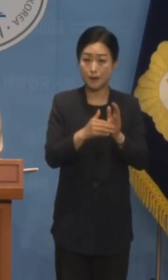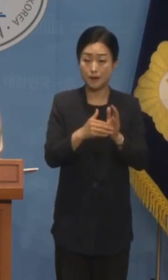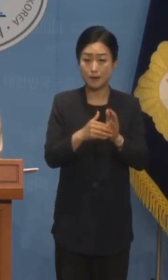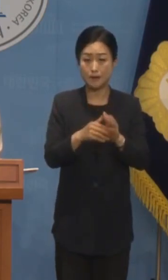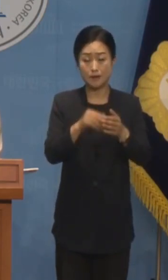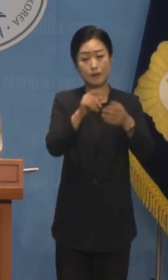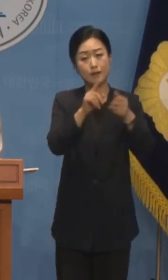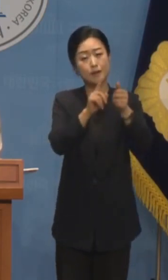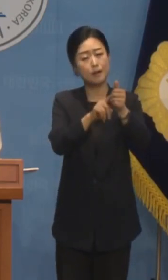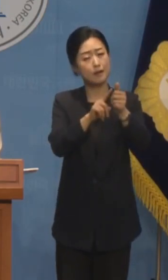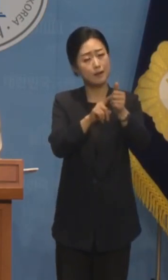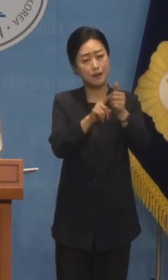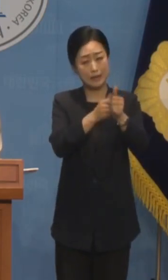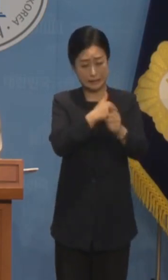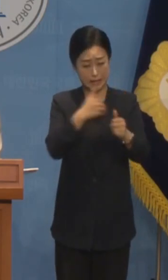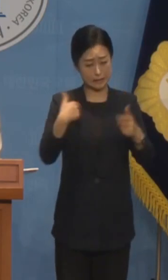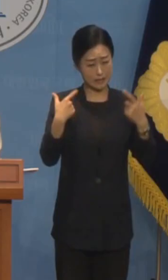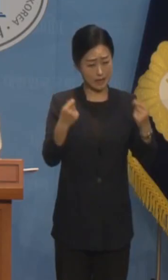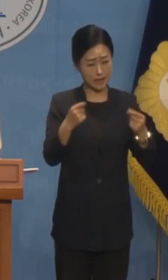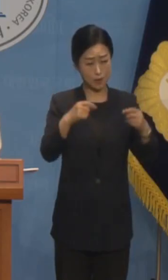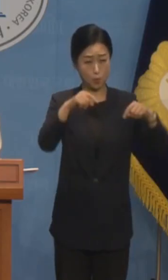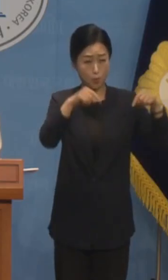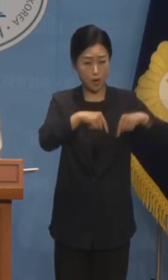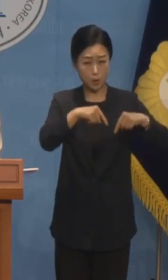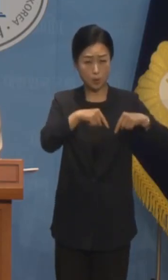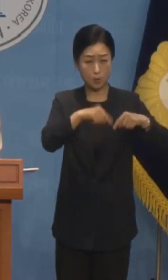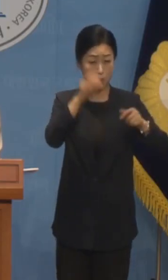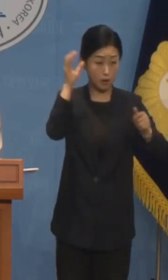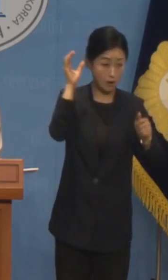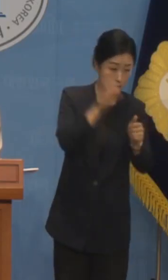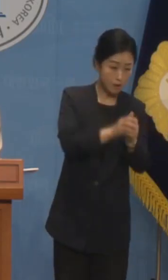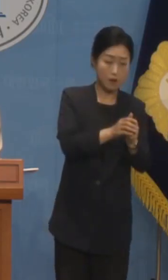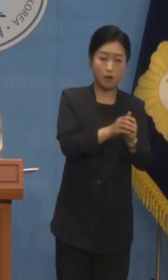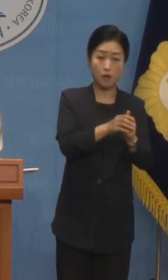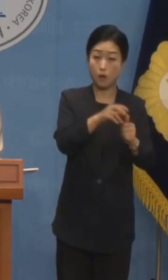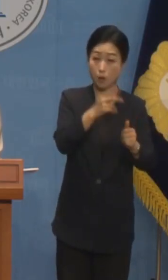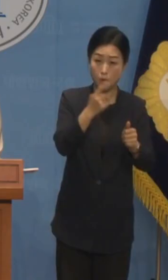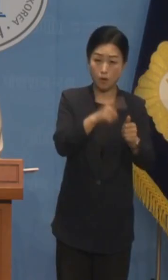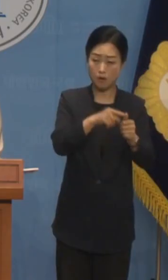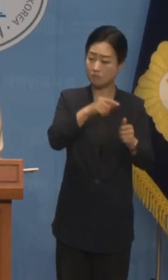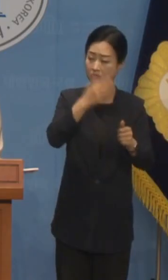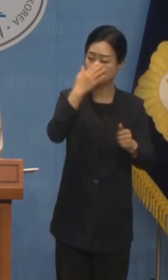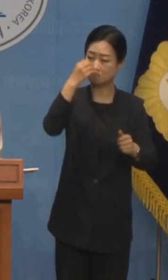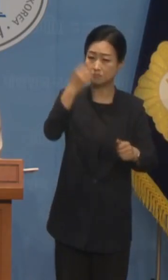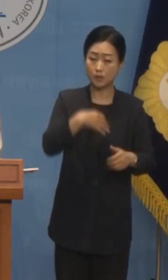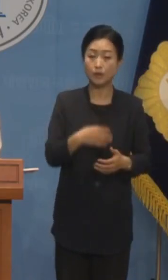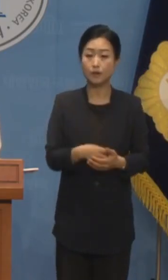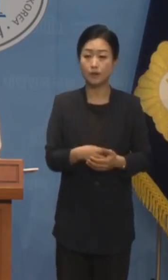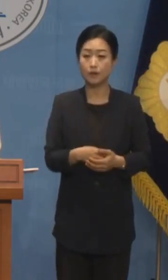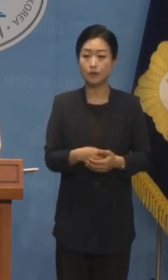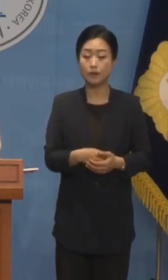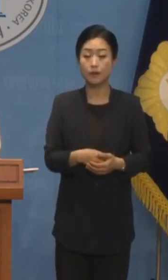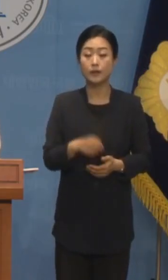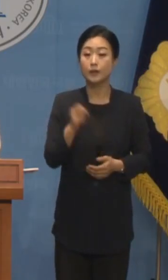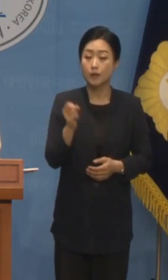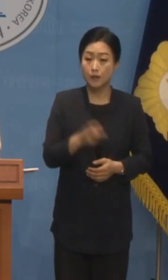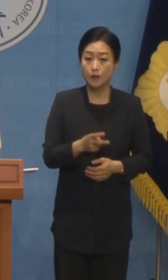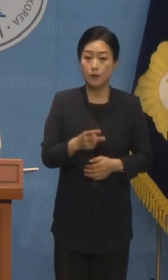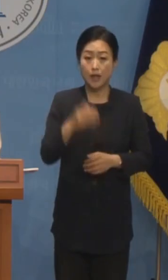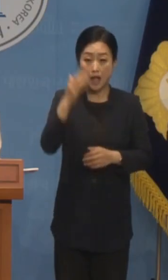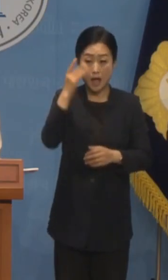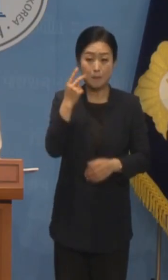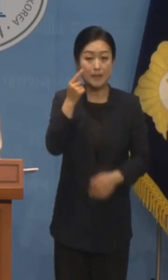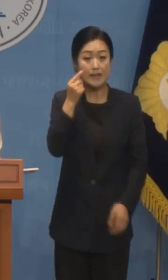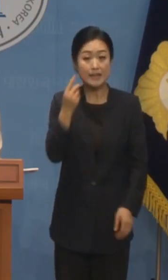기대하기는 애초에 무리였습니다. 대다수의 국민들이 반대하고 우려하는 문제를 그저 사소한 것으로 치부해버리고